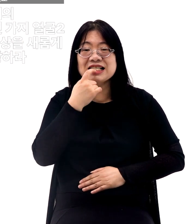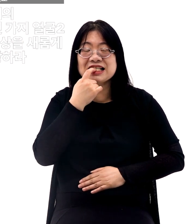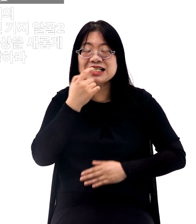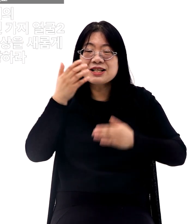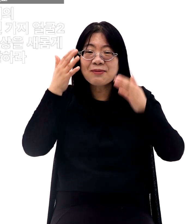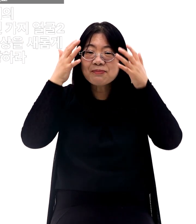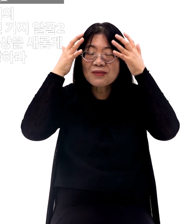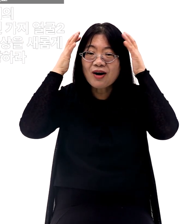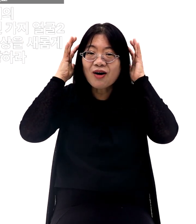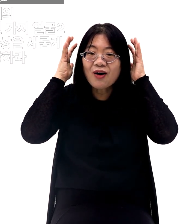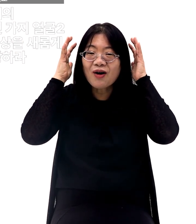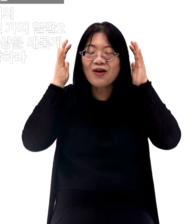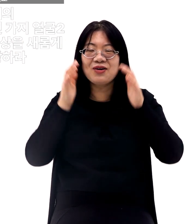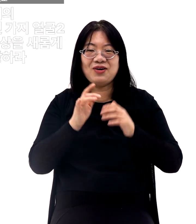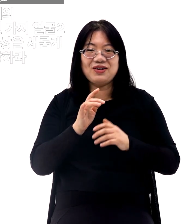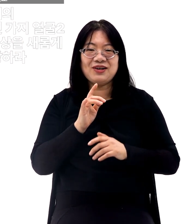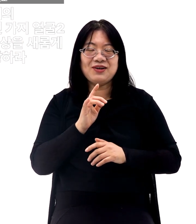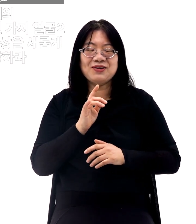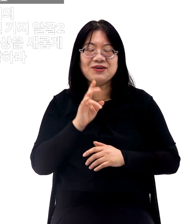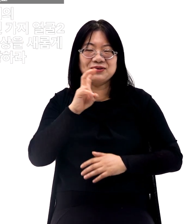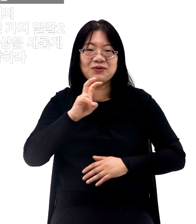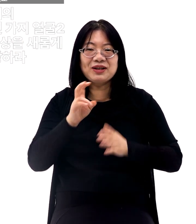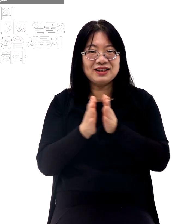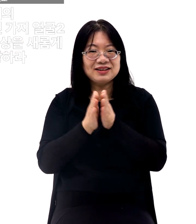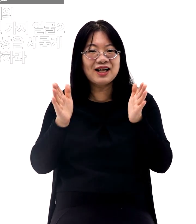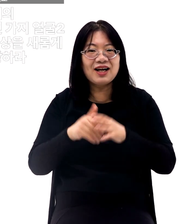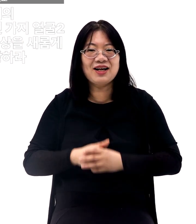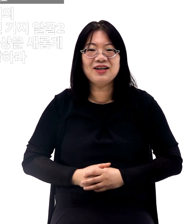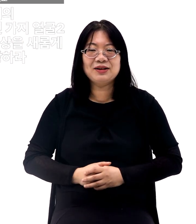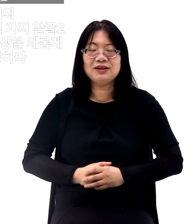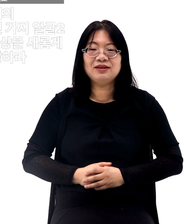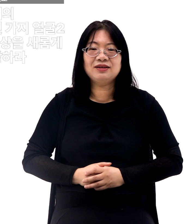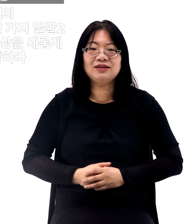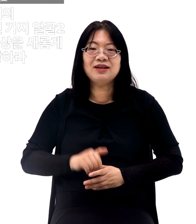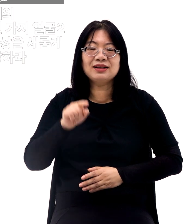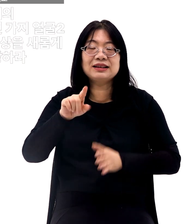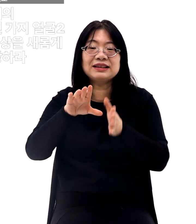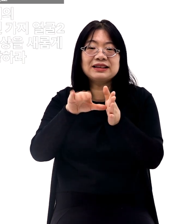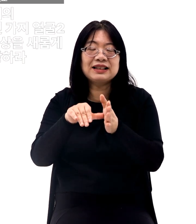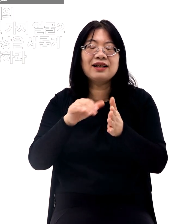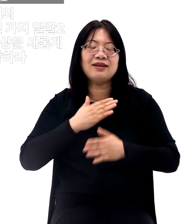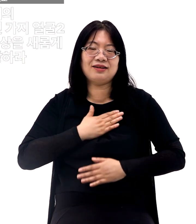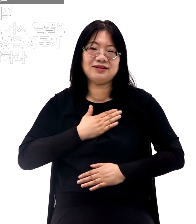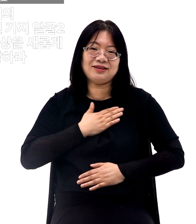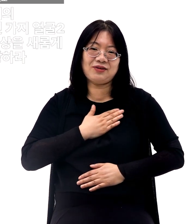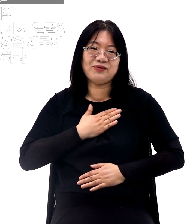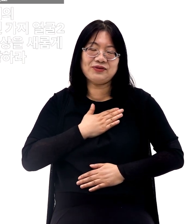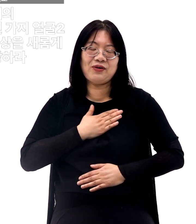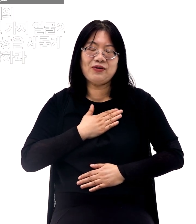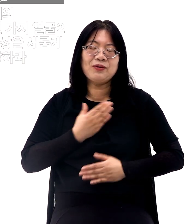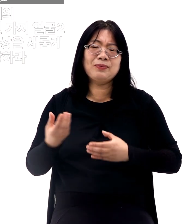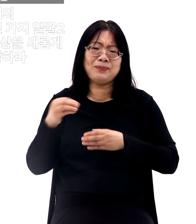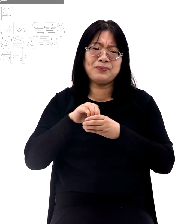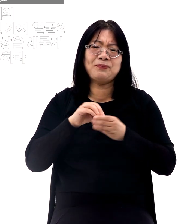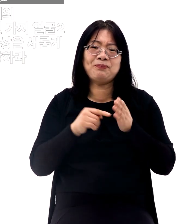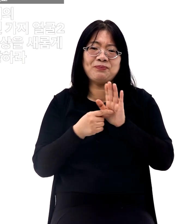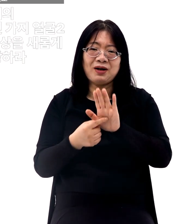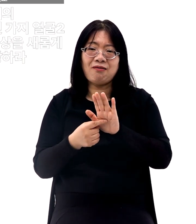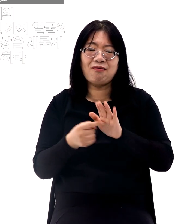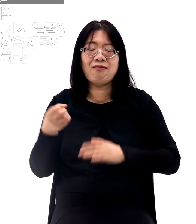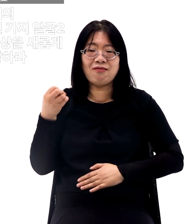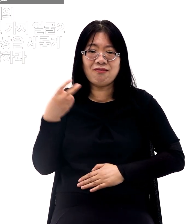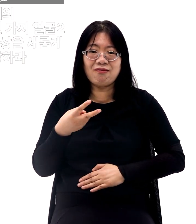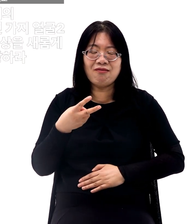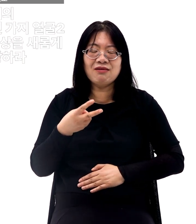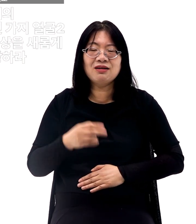흰머리 이렇게 시작되는 거 아시죠? 그게 보면 그 시대의 정서를 담아내기도 하고 또